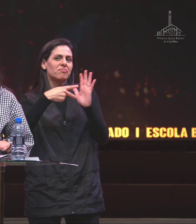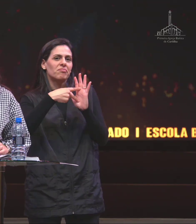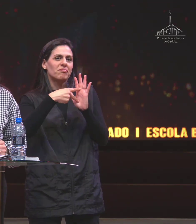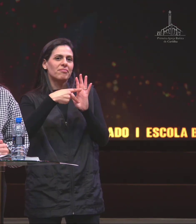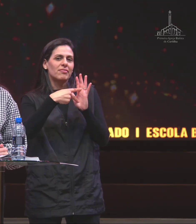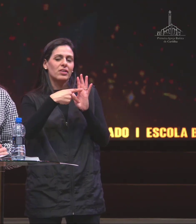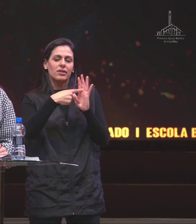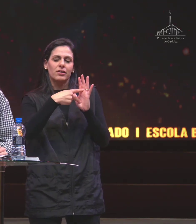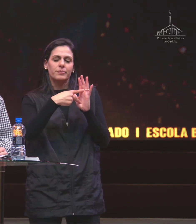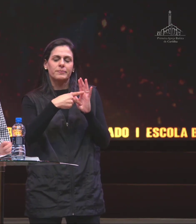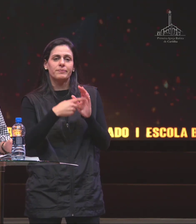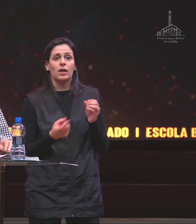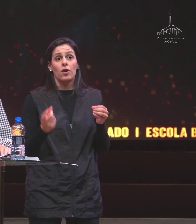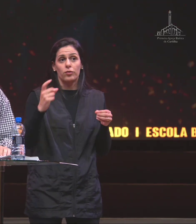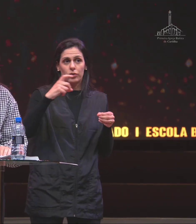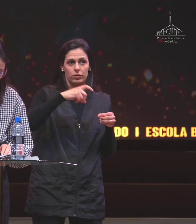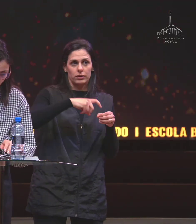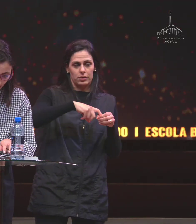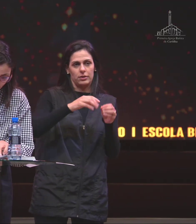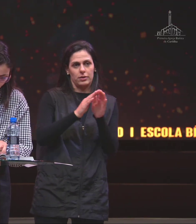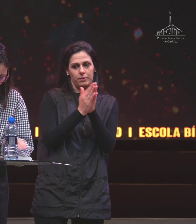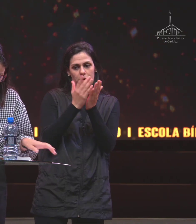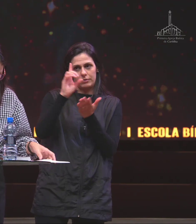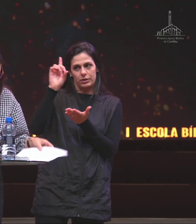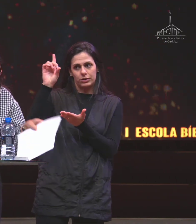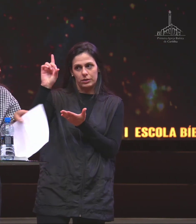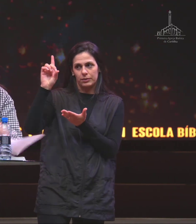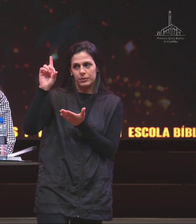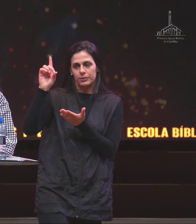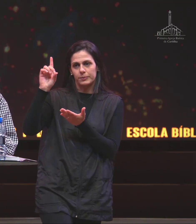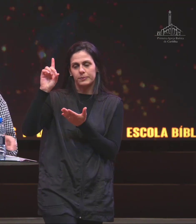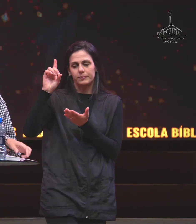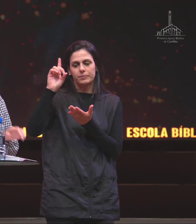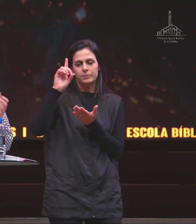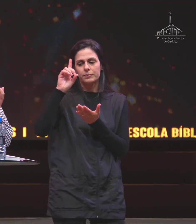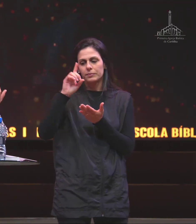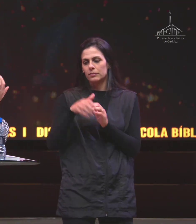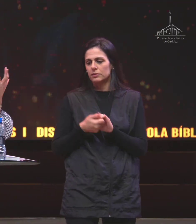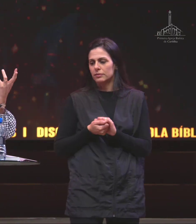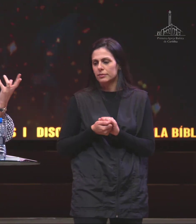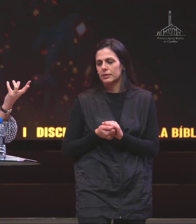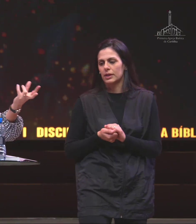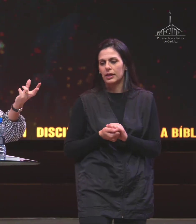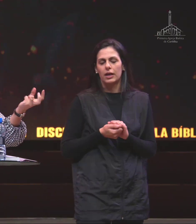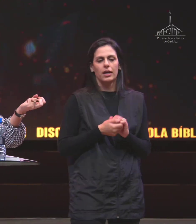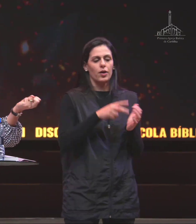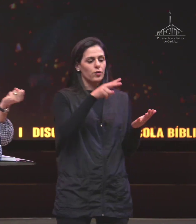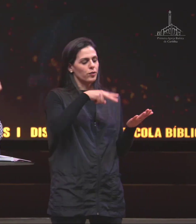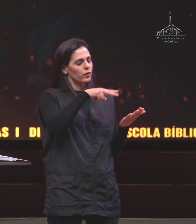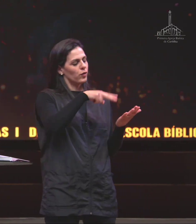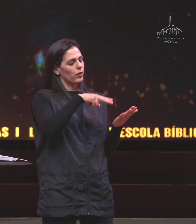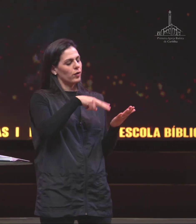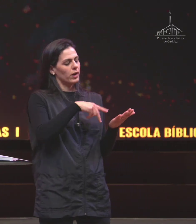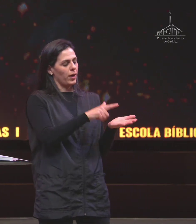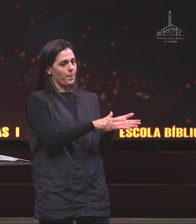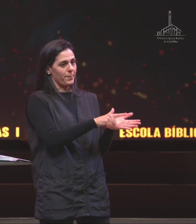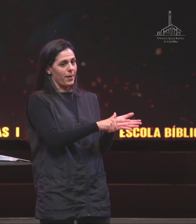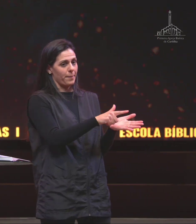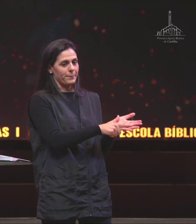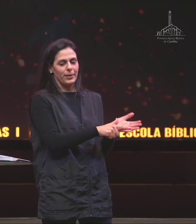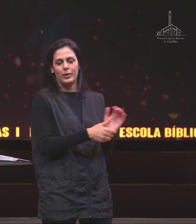você continua. E daí a Sara continuava. E daí o Rafa continuava. Quando eu dava aula de inglês, o tempo também,